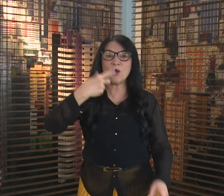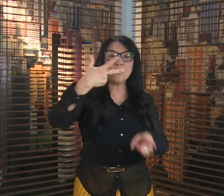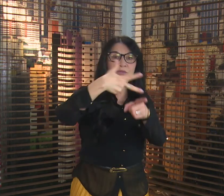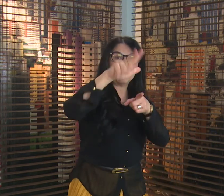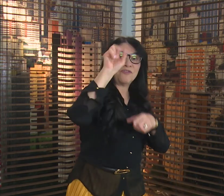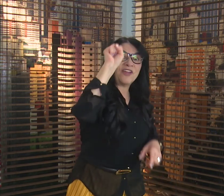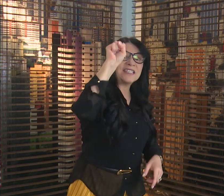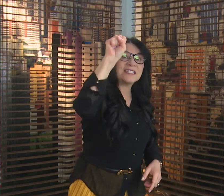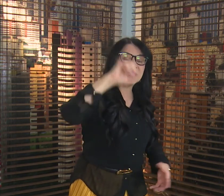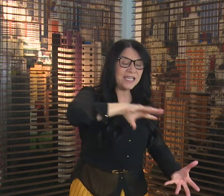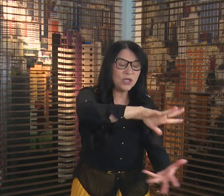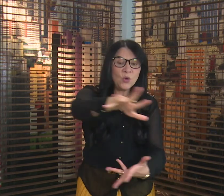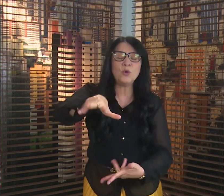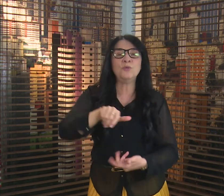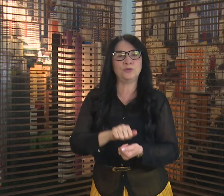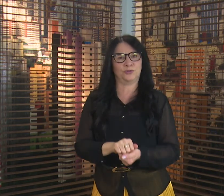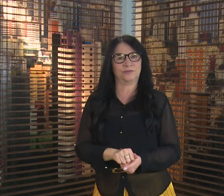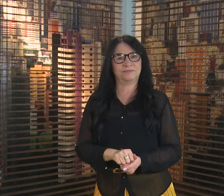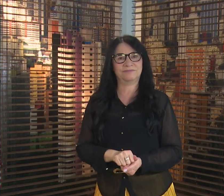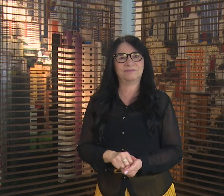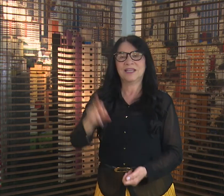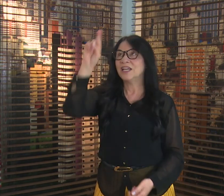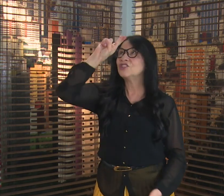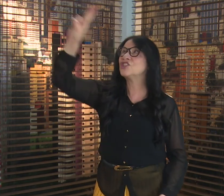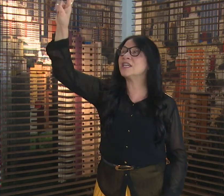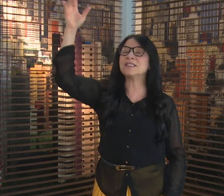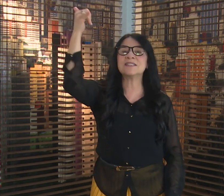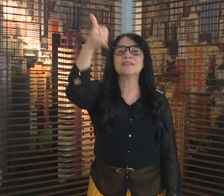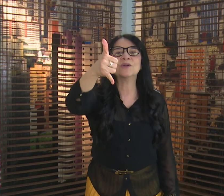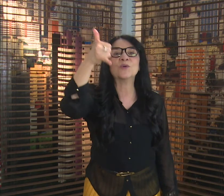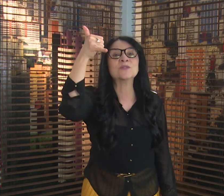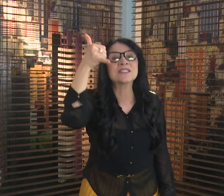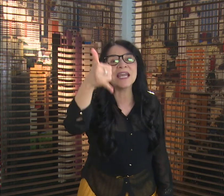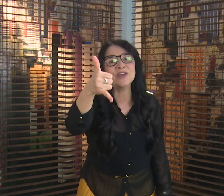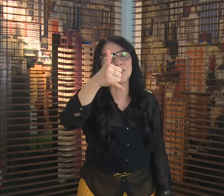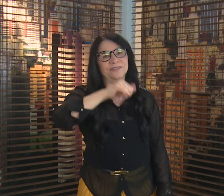Eu venci o mundo, diz o Senhor.